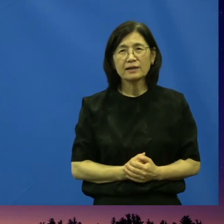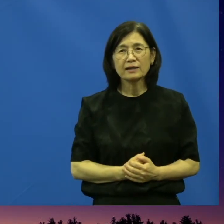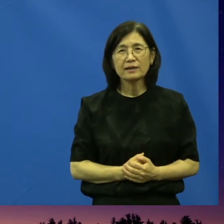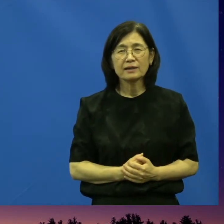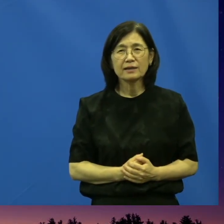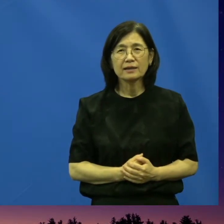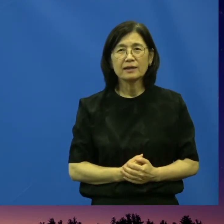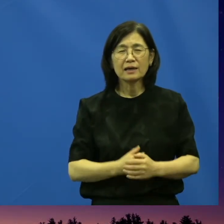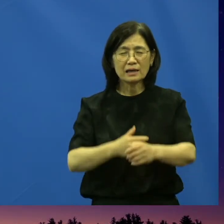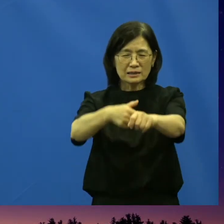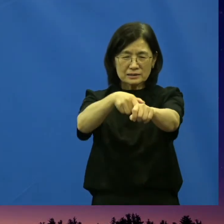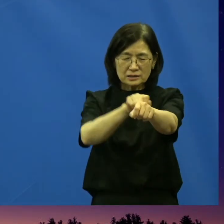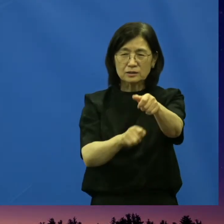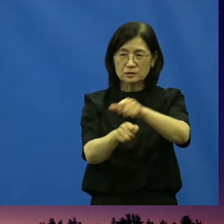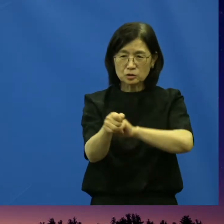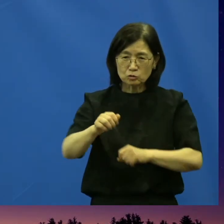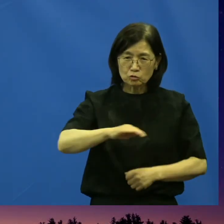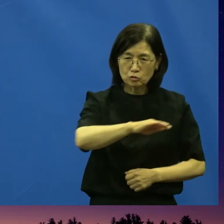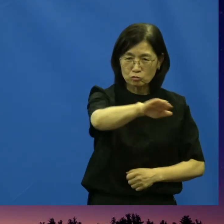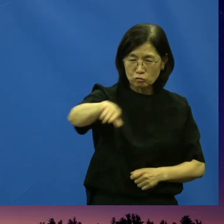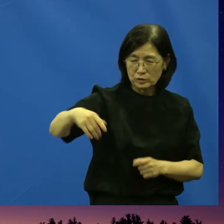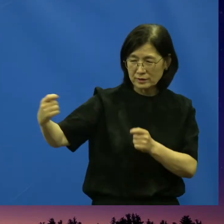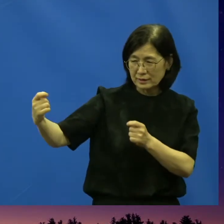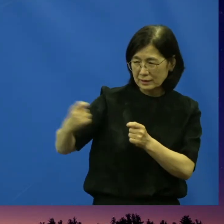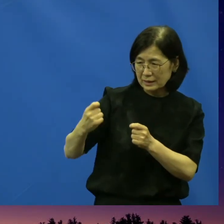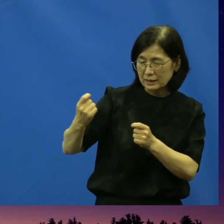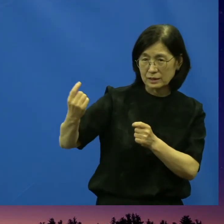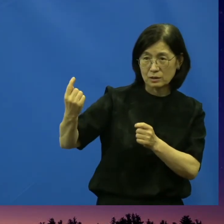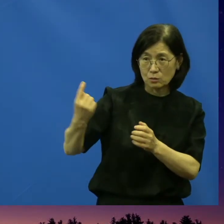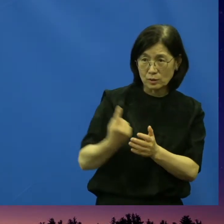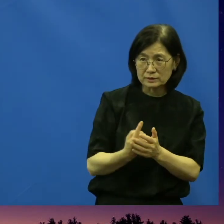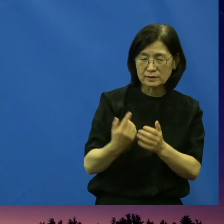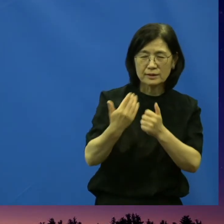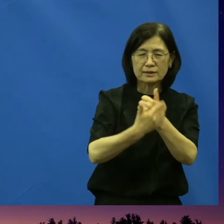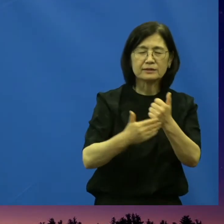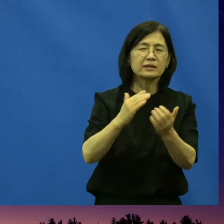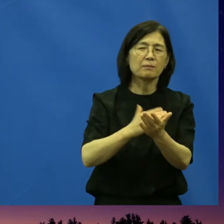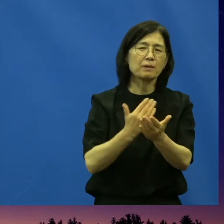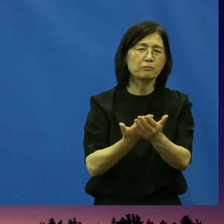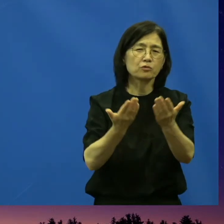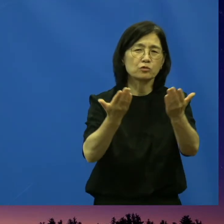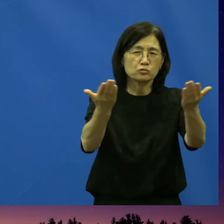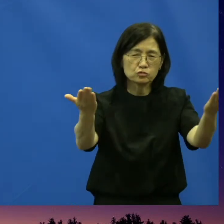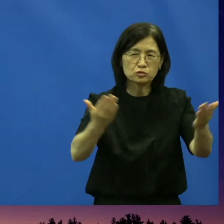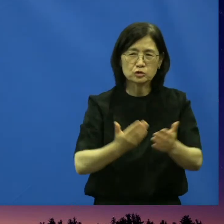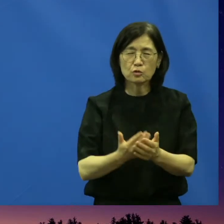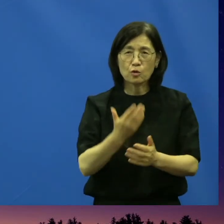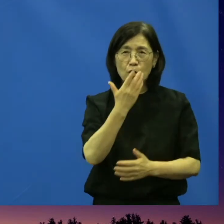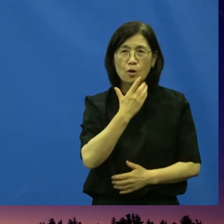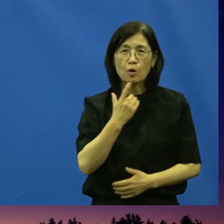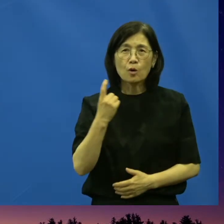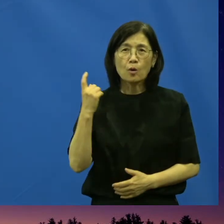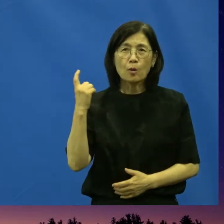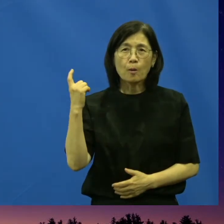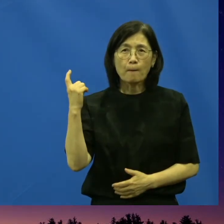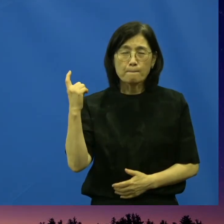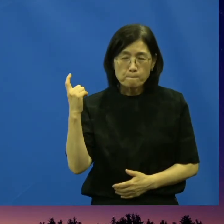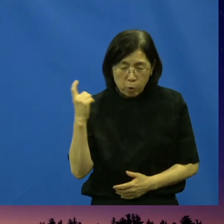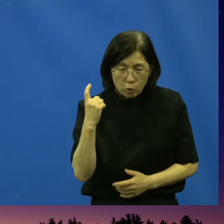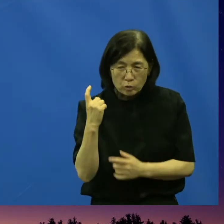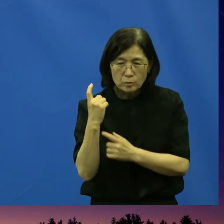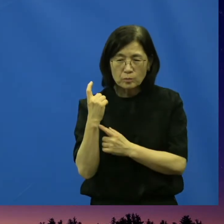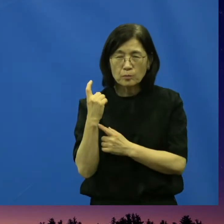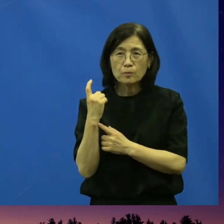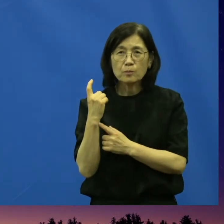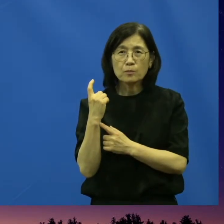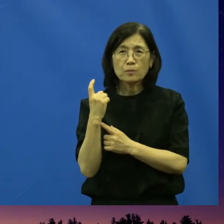적극적으로 우리 곁에 다가오셔서 은혜를 베푸시고, 그 복음은 상상할 수 없는 은혜를